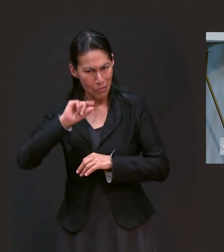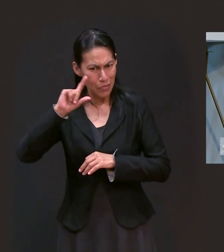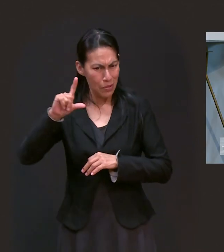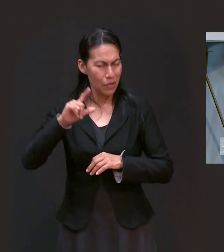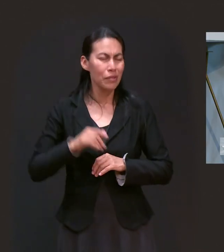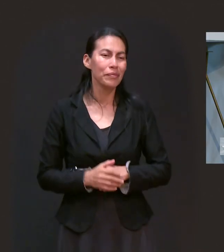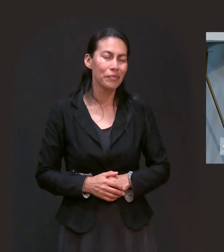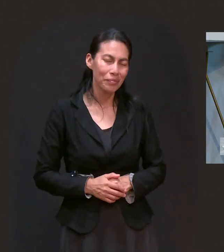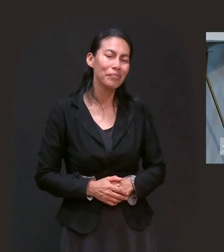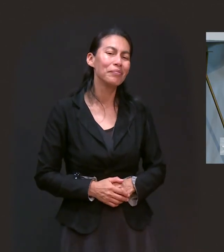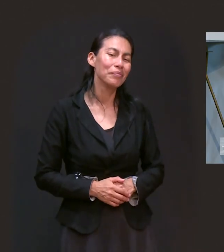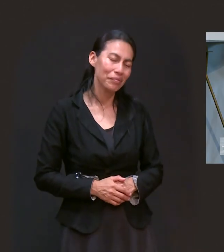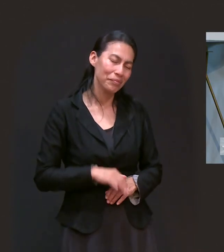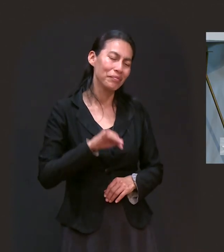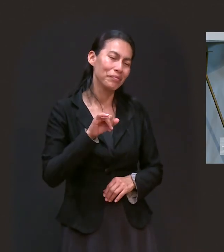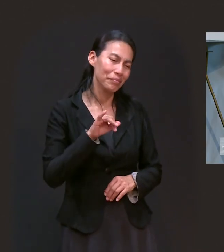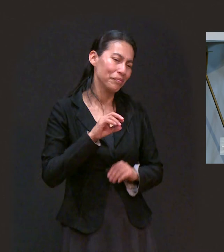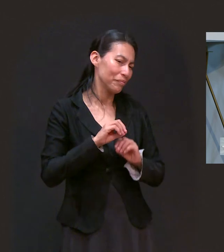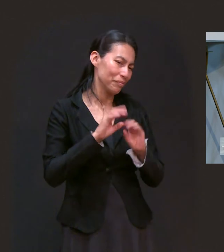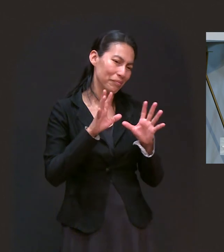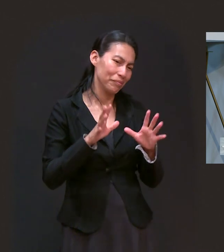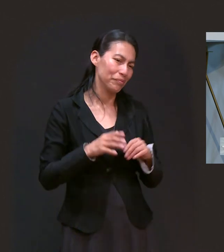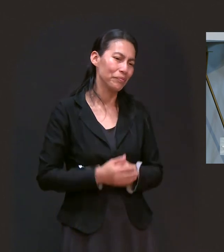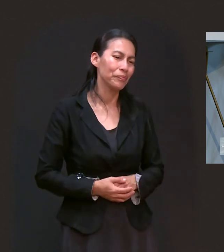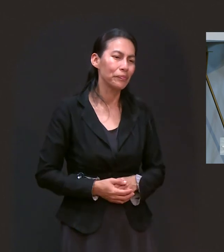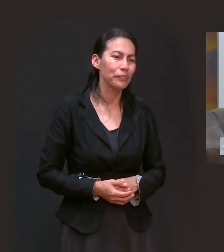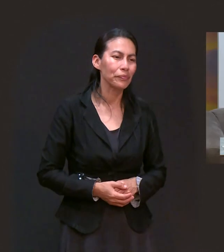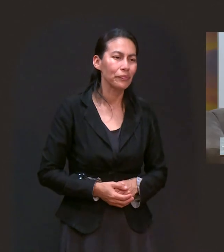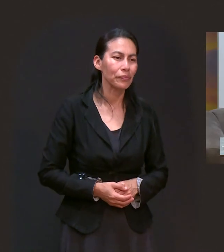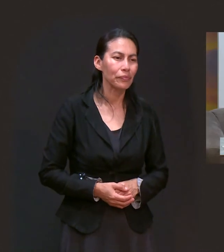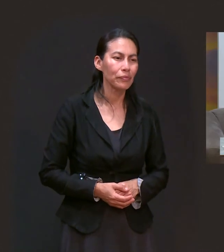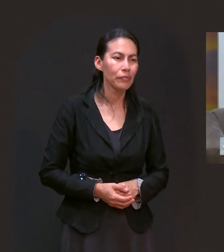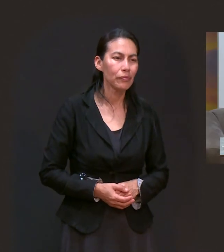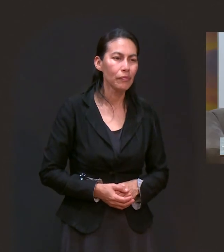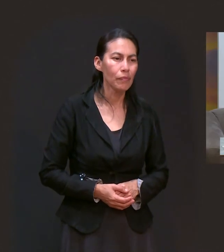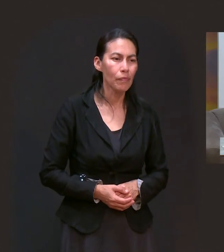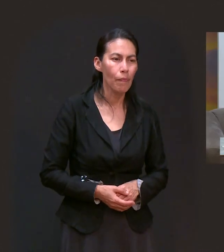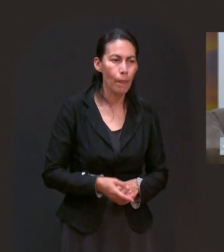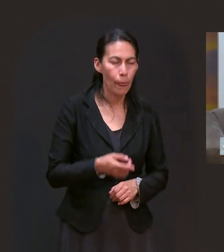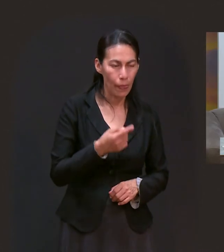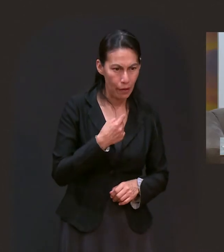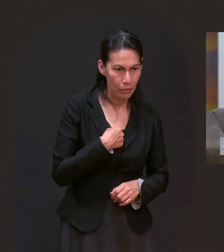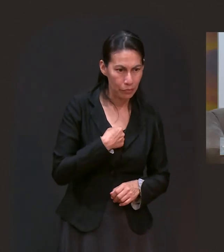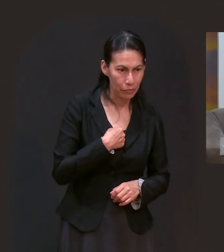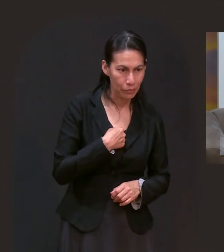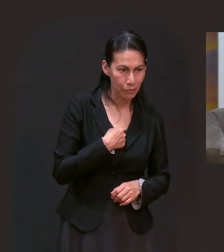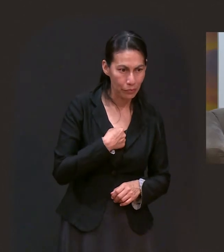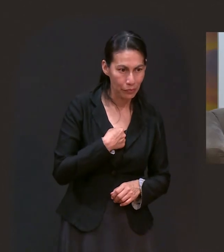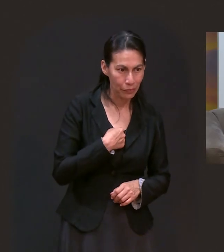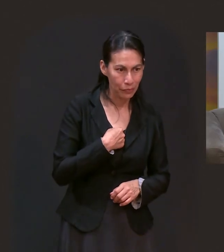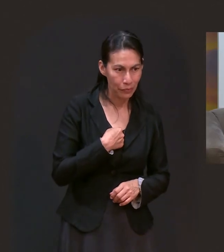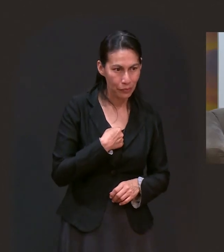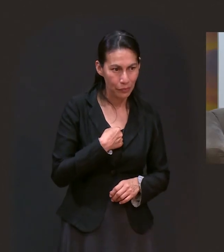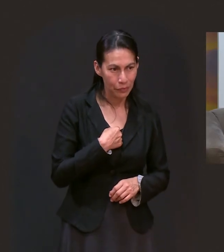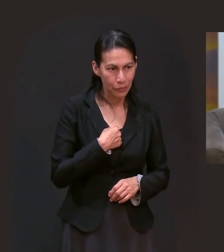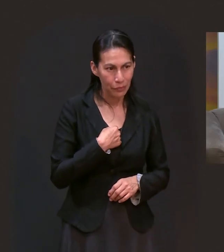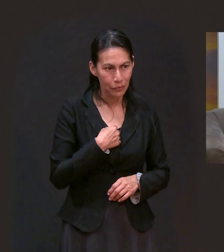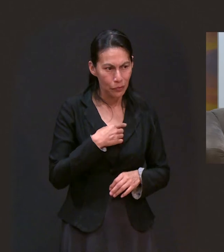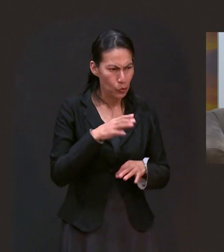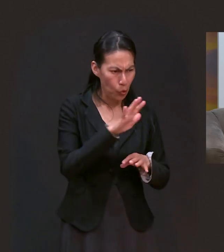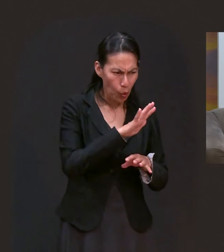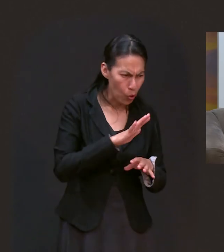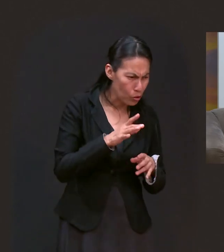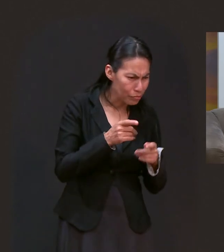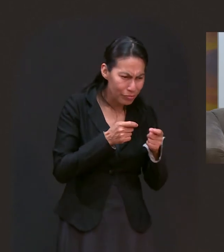desarrollándose como solista en eso yo éste consiste tratando de